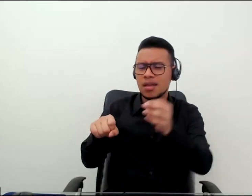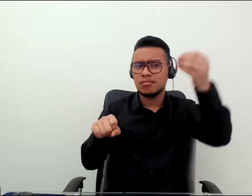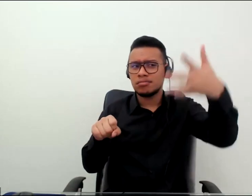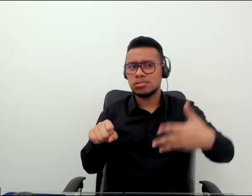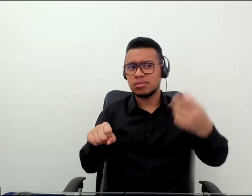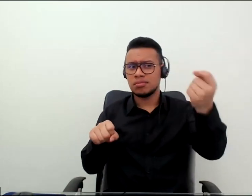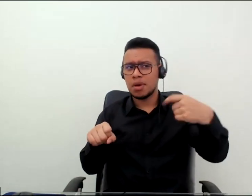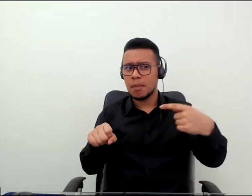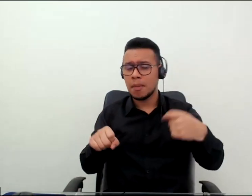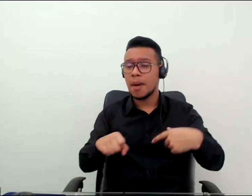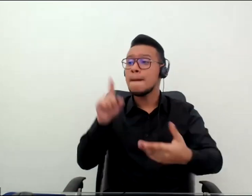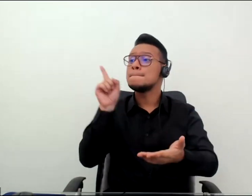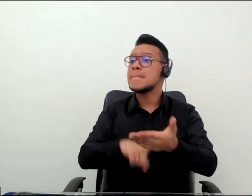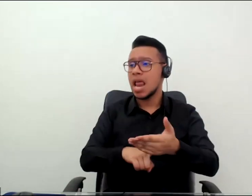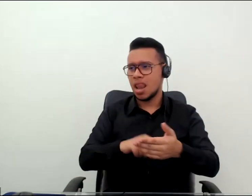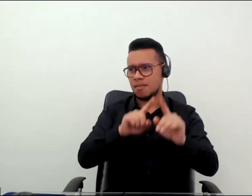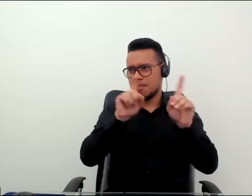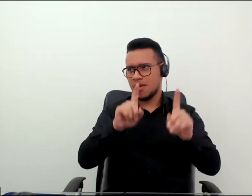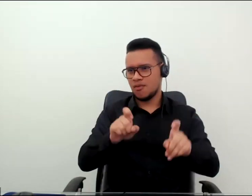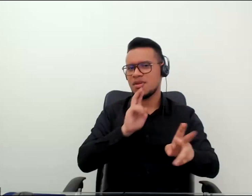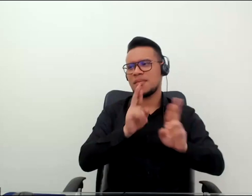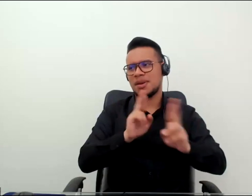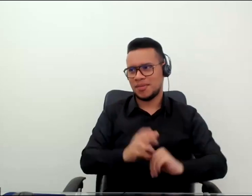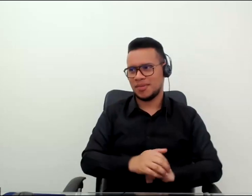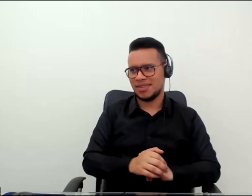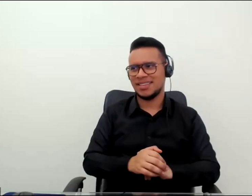muy querido muy querido ingeniero Muchas gracias perfecto